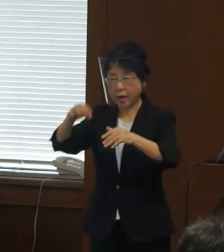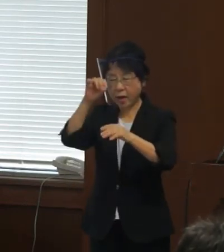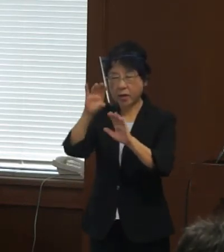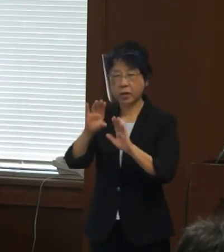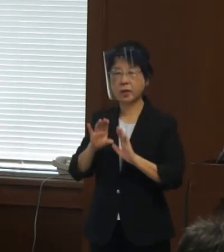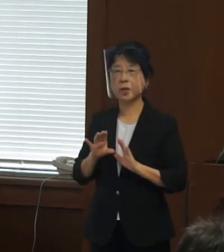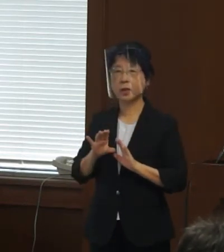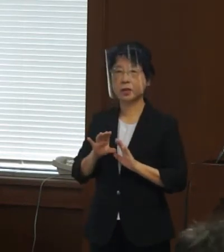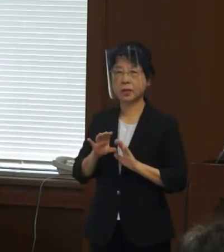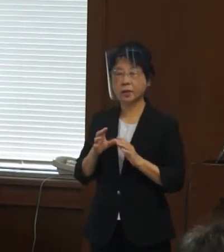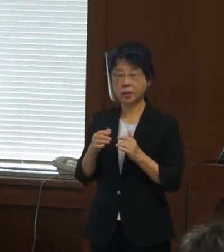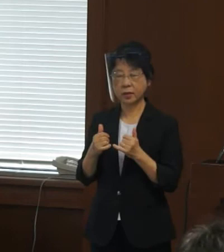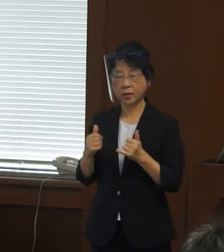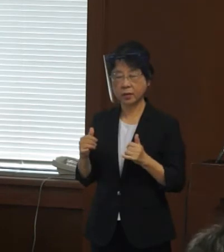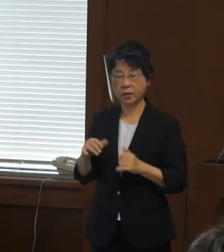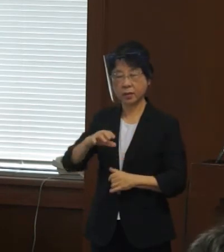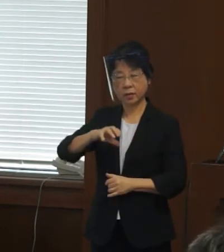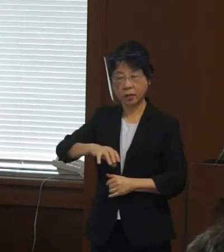あの